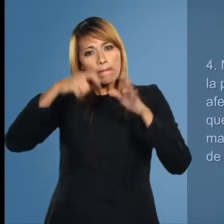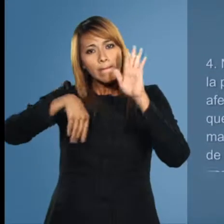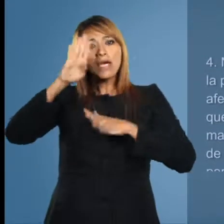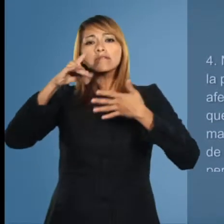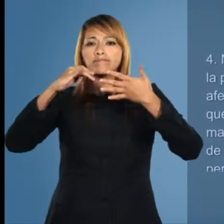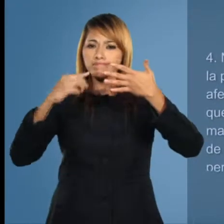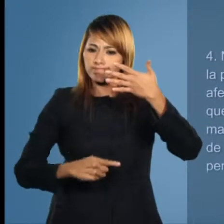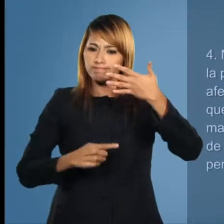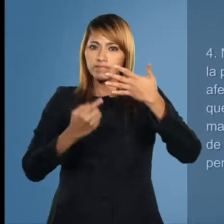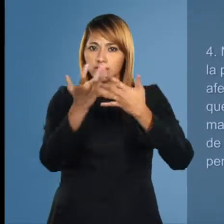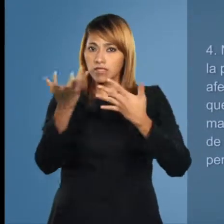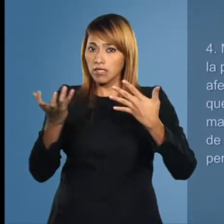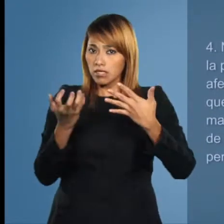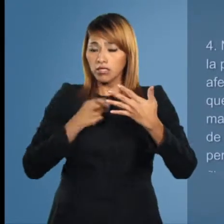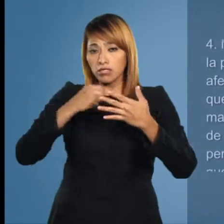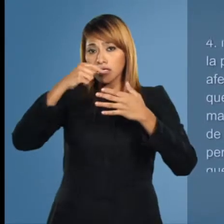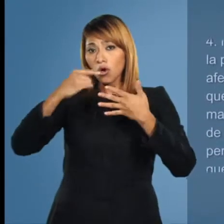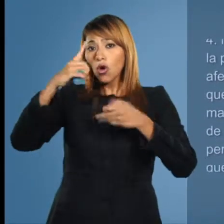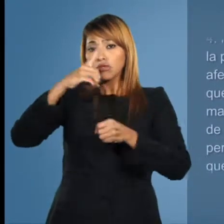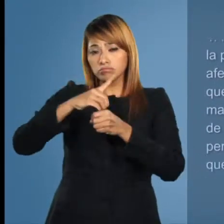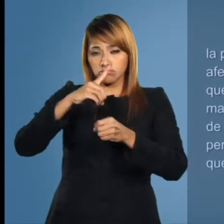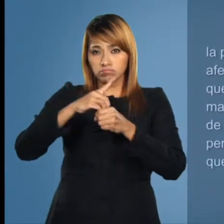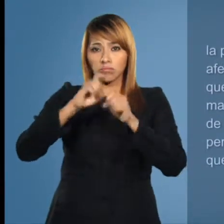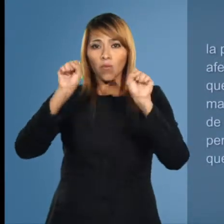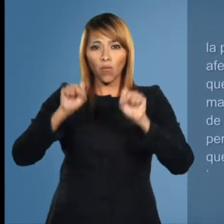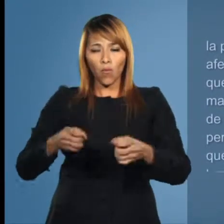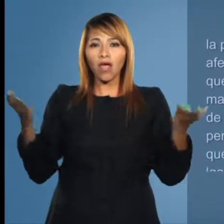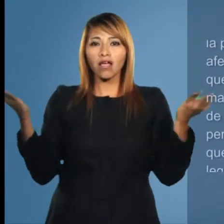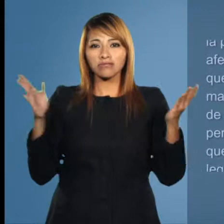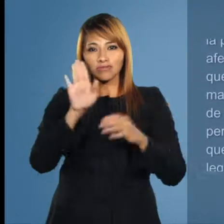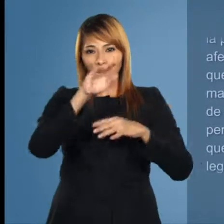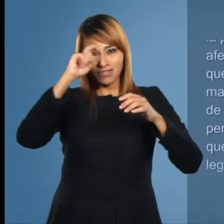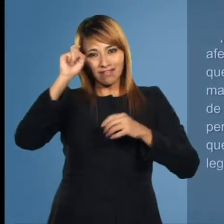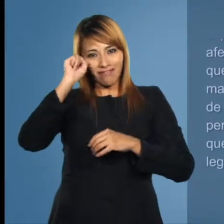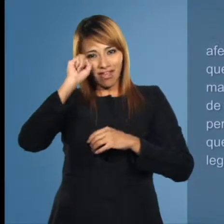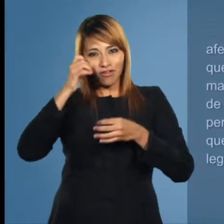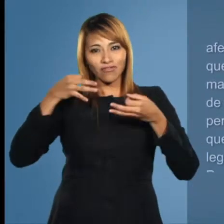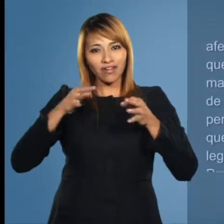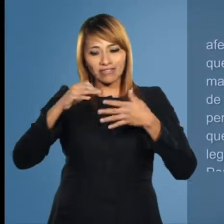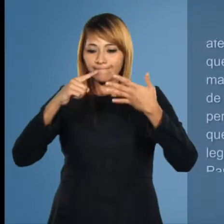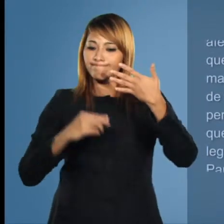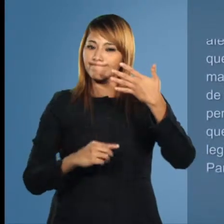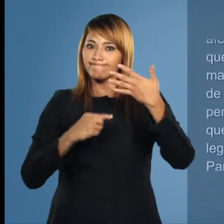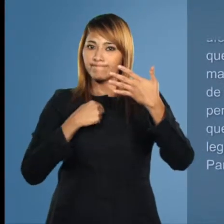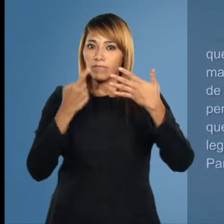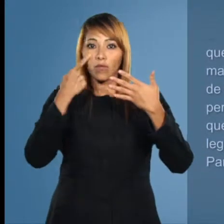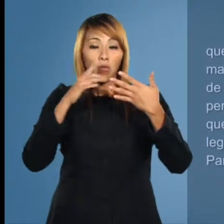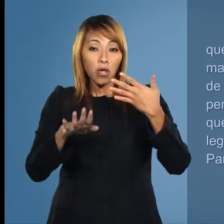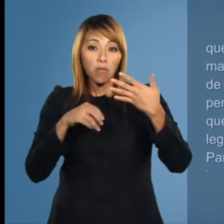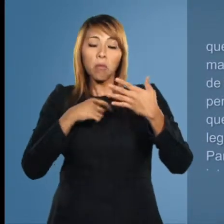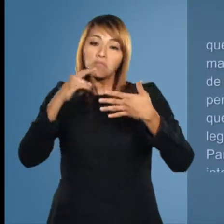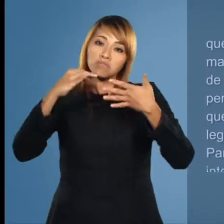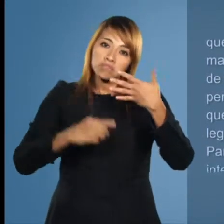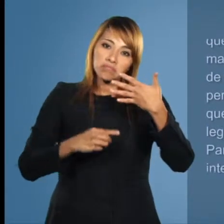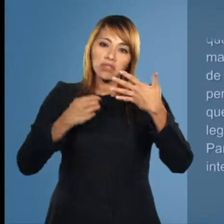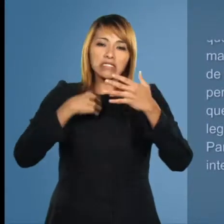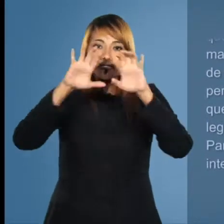las personas con discapacidad y que puedan figurar en la legislación de un Estado parte o en el derecho internacional en vigor en